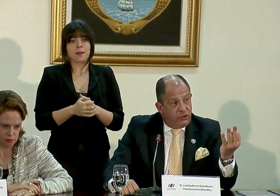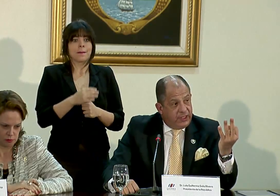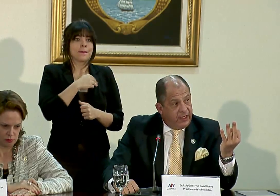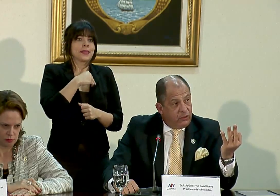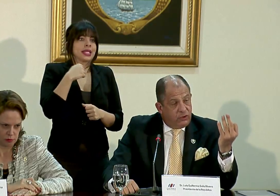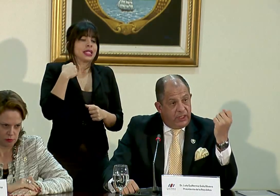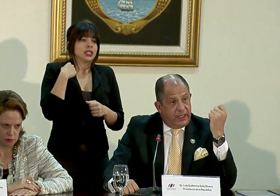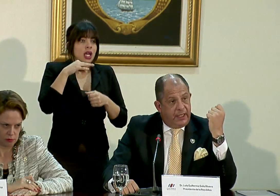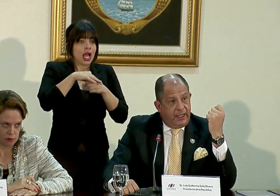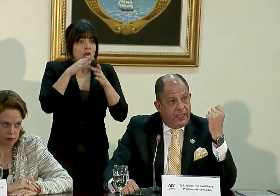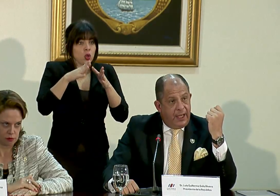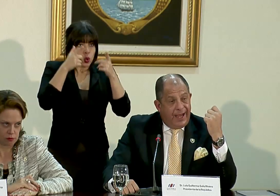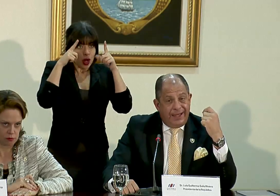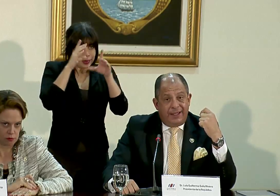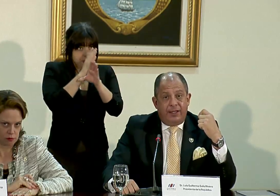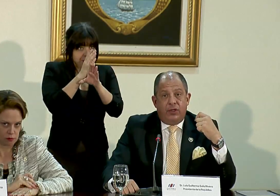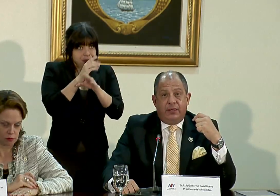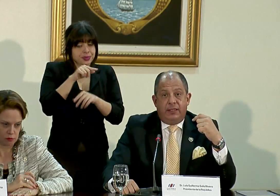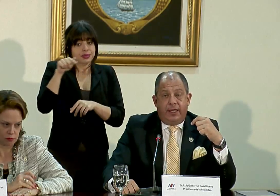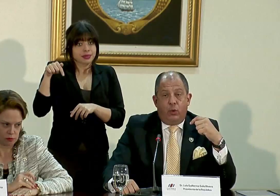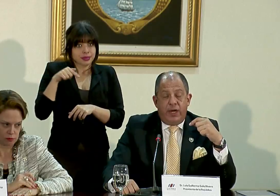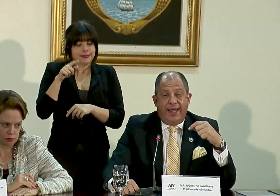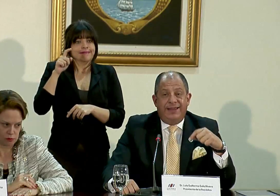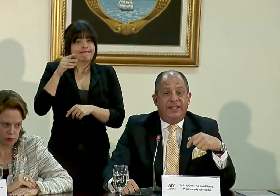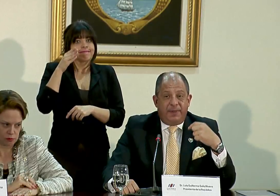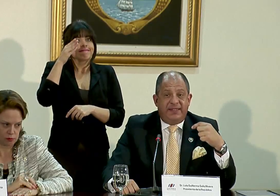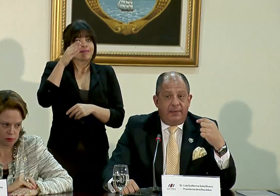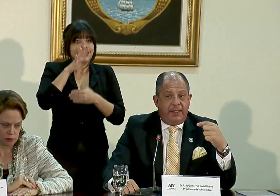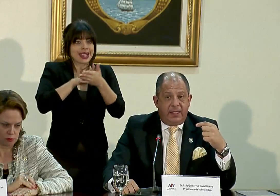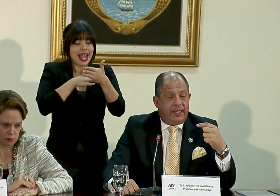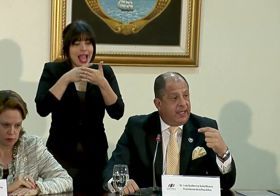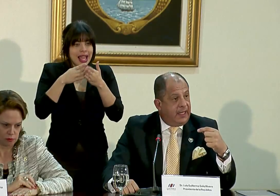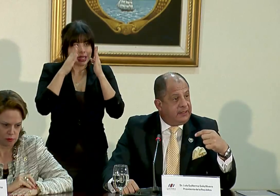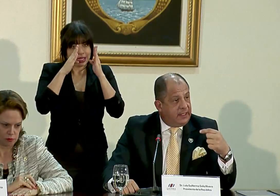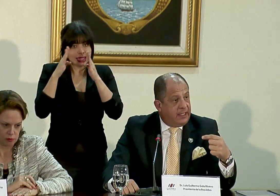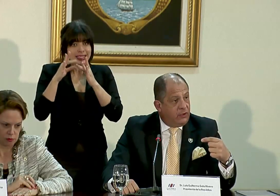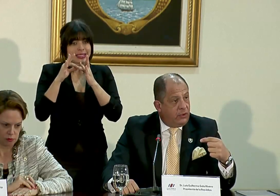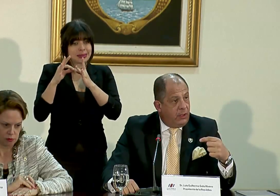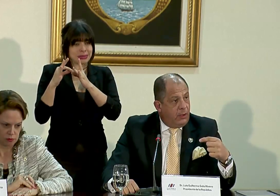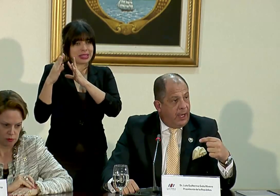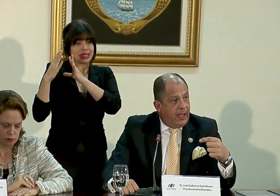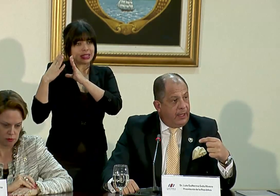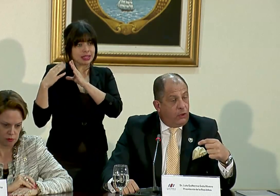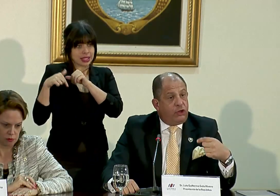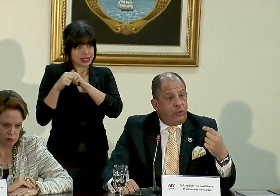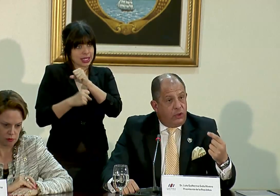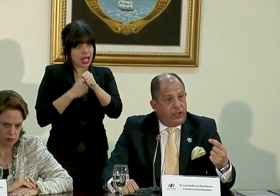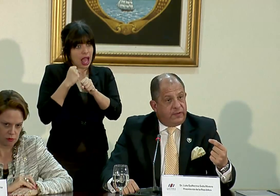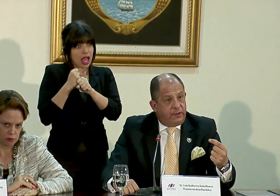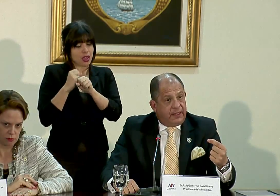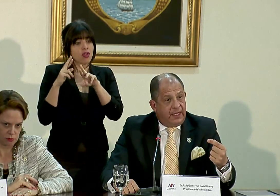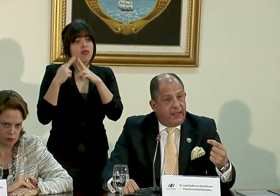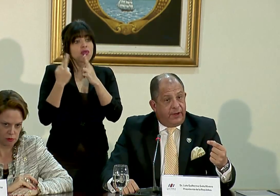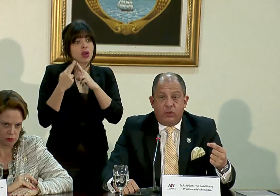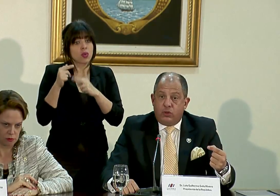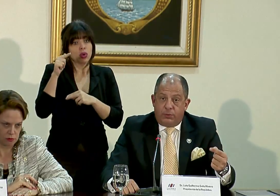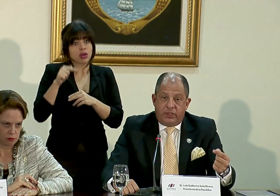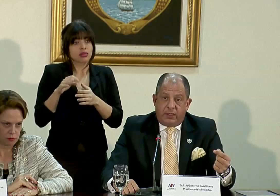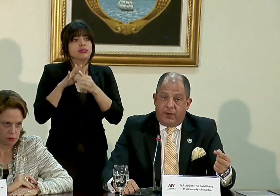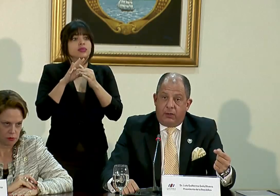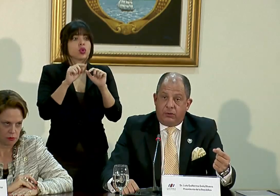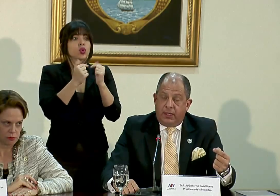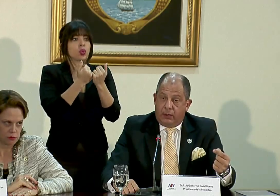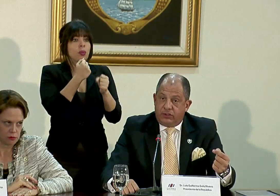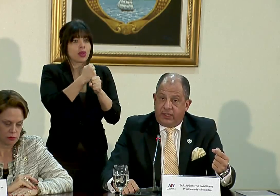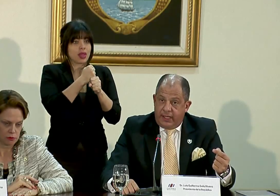como el ministro de Agricultura y Ganadería, han tenido que atender una agenda especialmente cargada este año con reuniones que tienen que ver con los